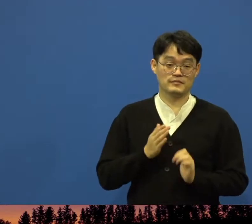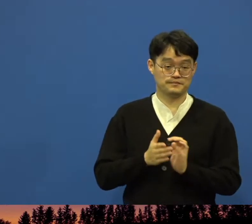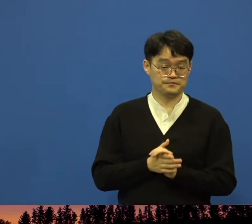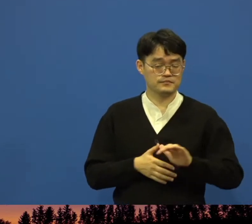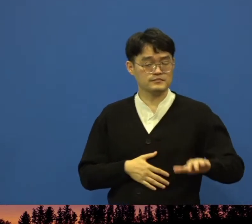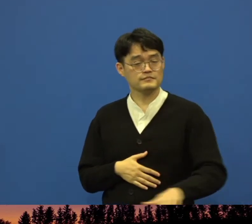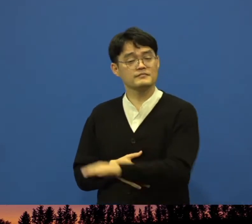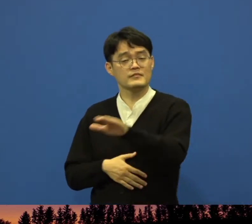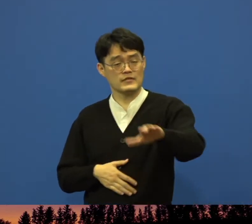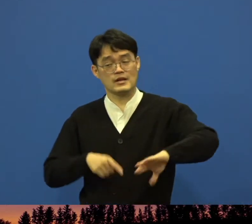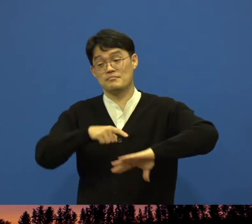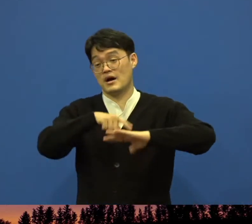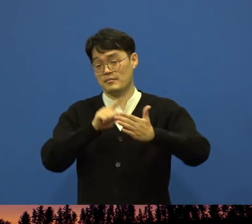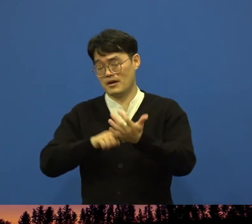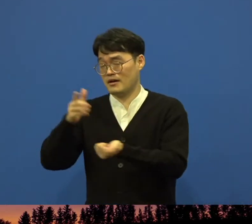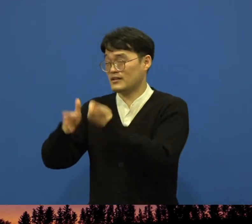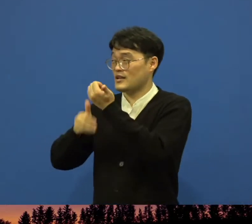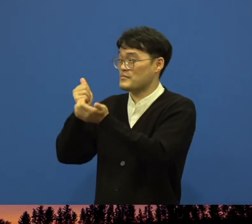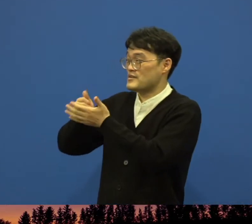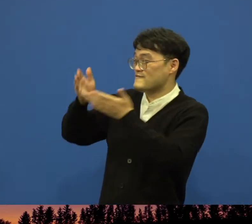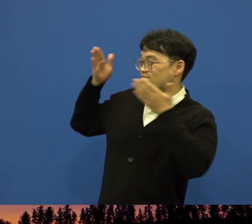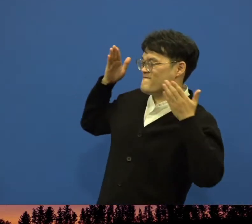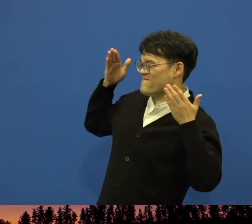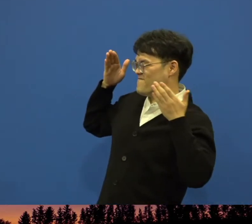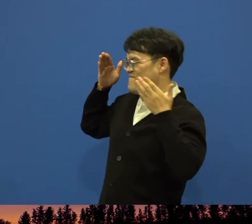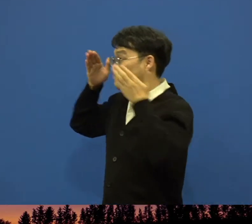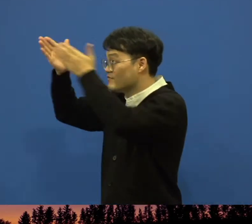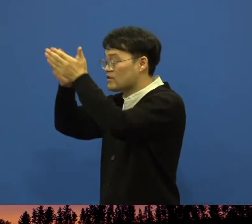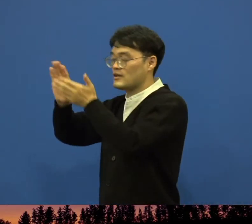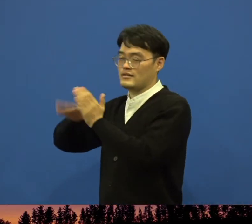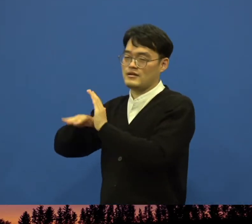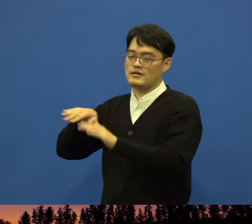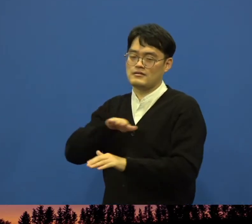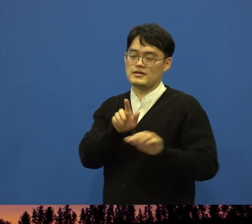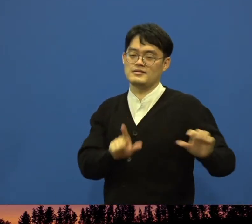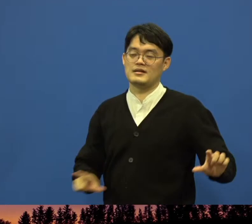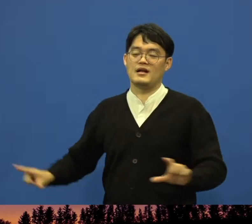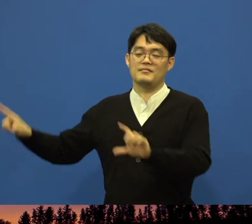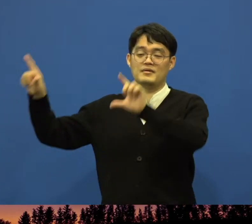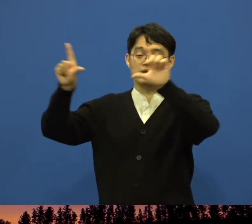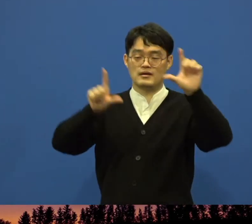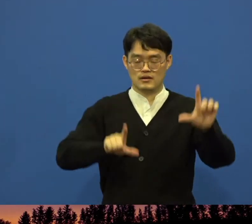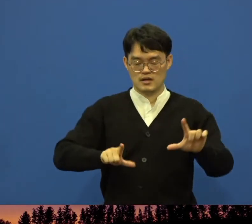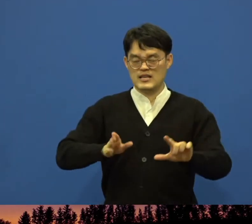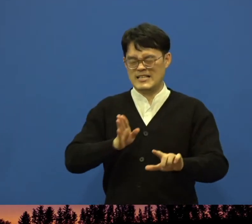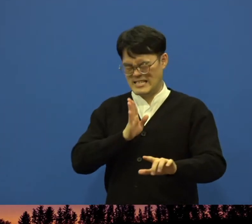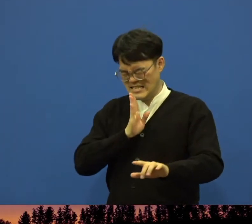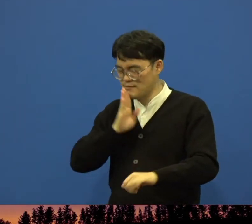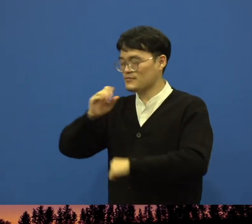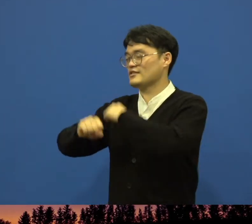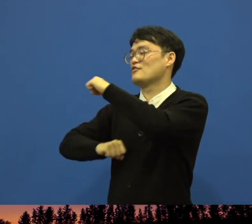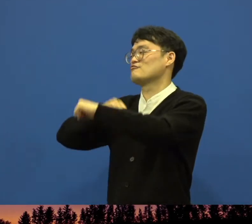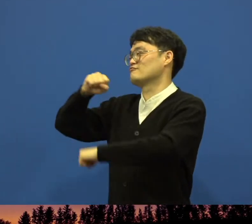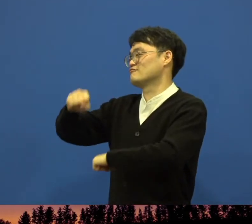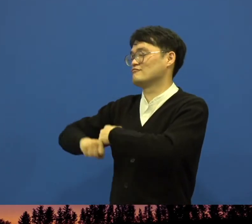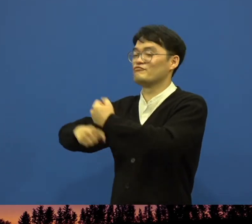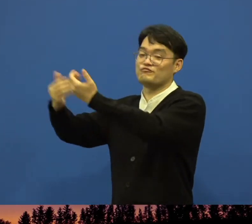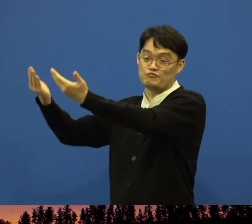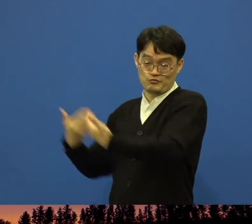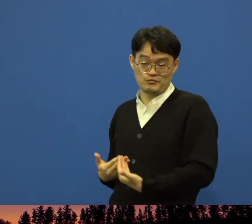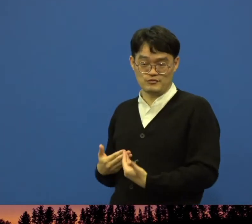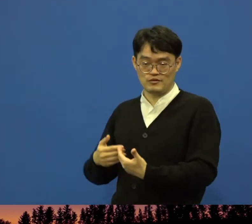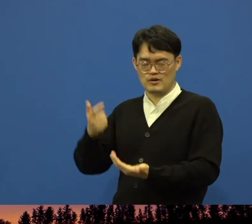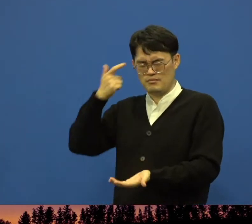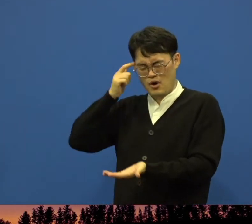우리의 마음이 전심으로 하나님을 향할 때 우리의 삶에 자유가 와요. 평정이